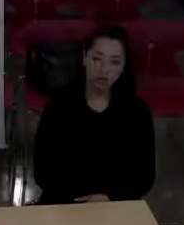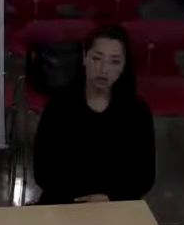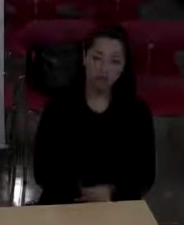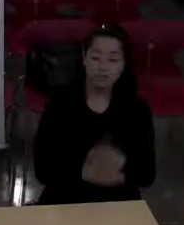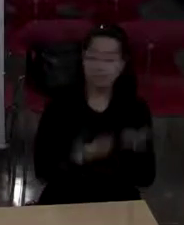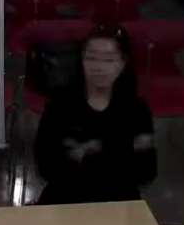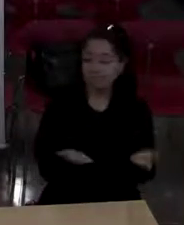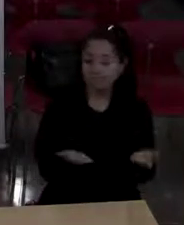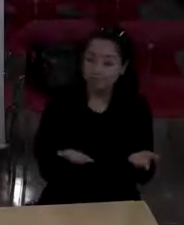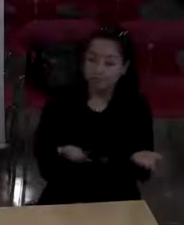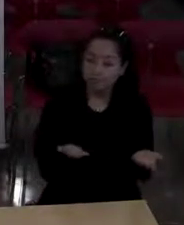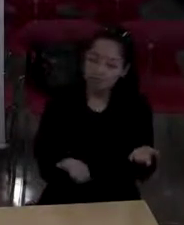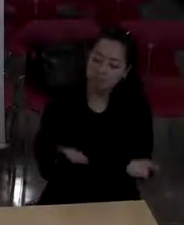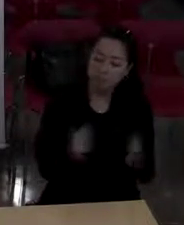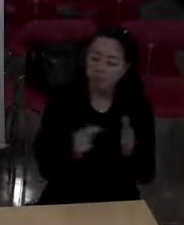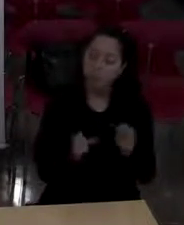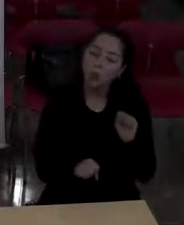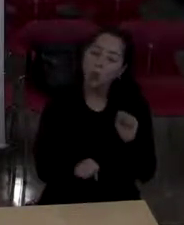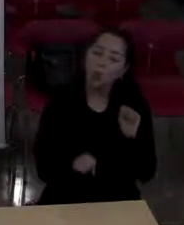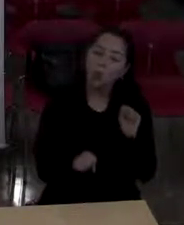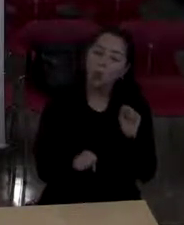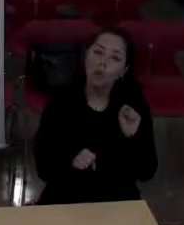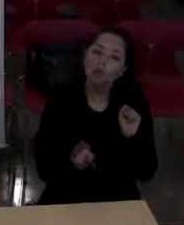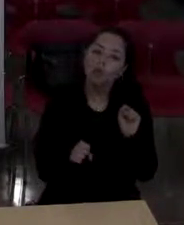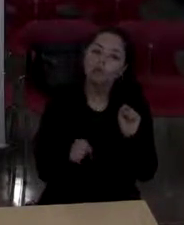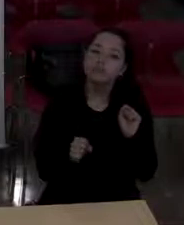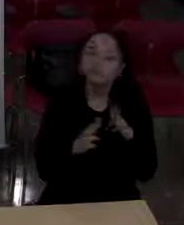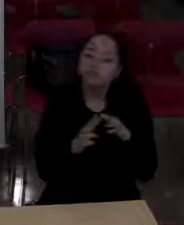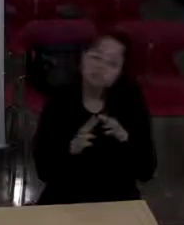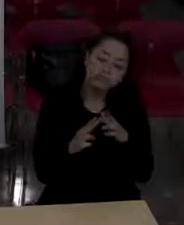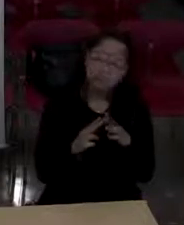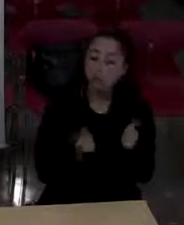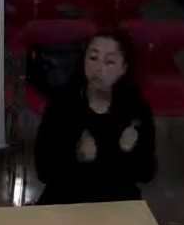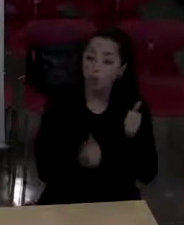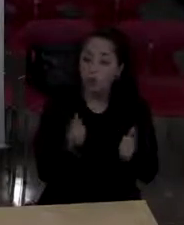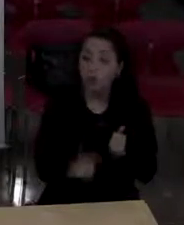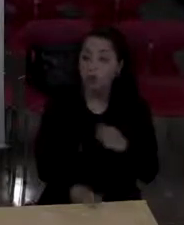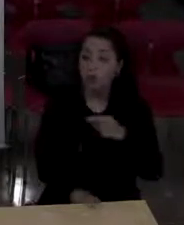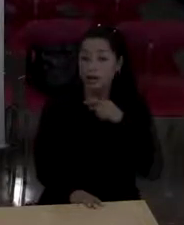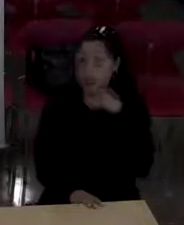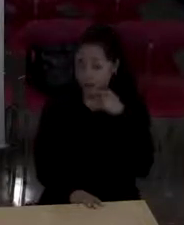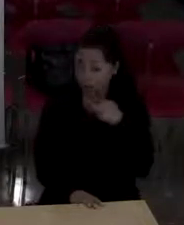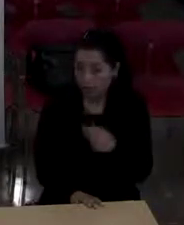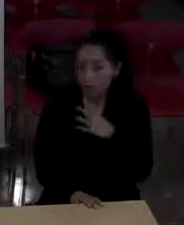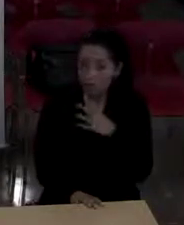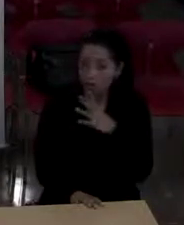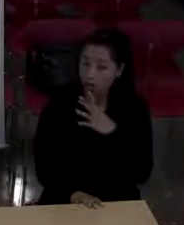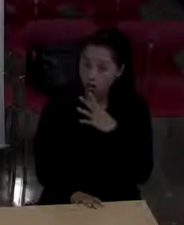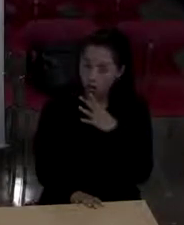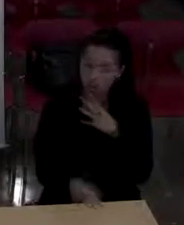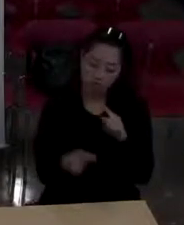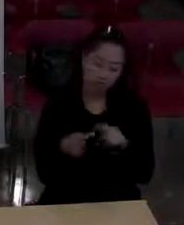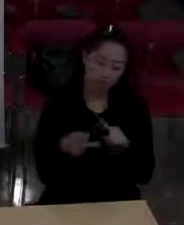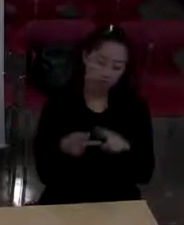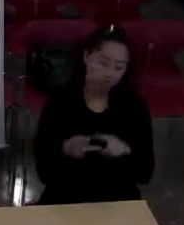venido diciendo, y pues a través de esa lengua se va a tener la facilidad de conocer modos de vida y de